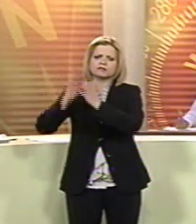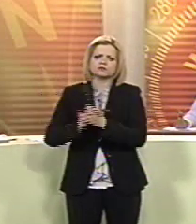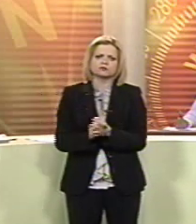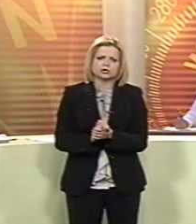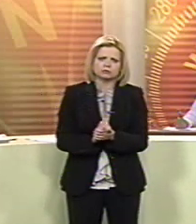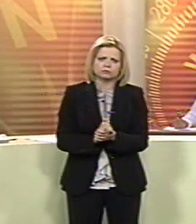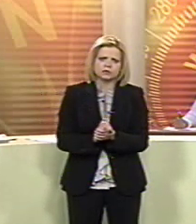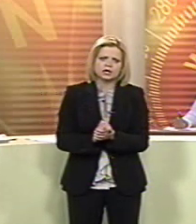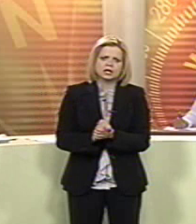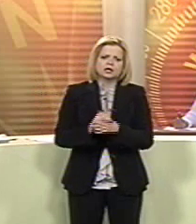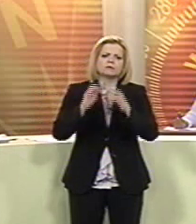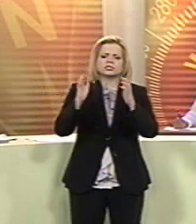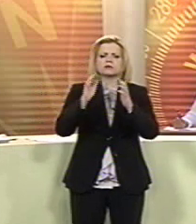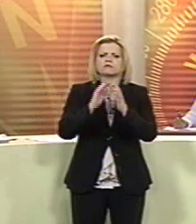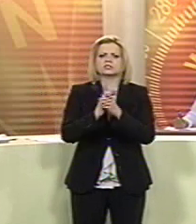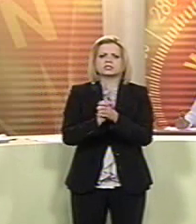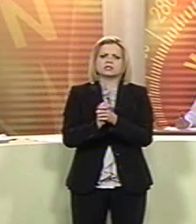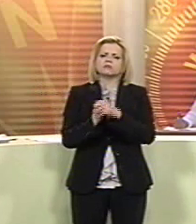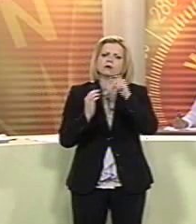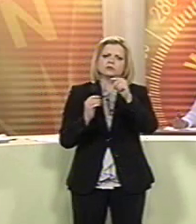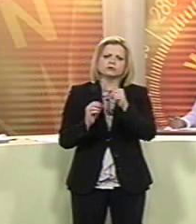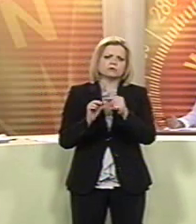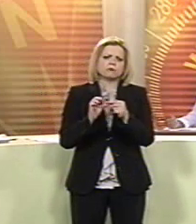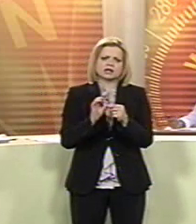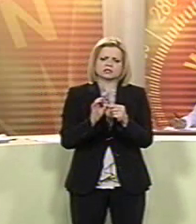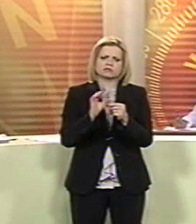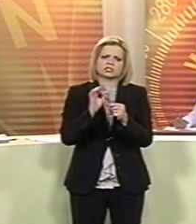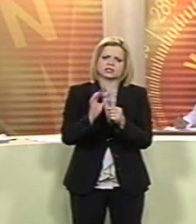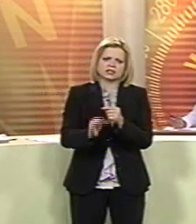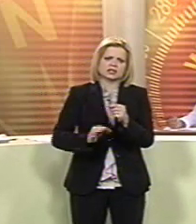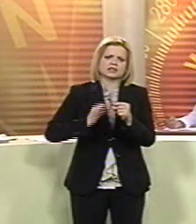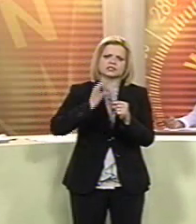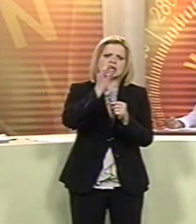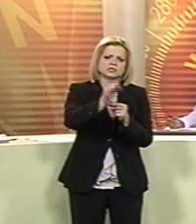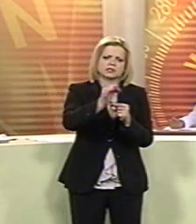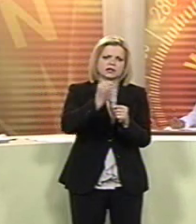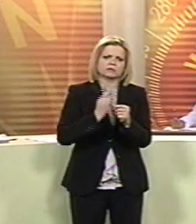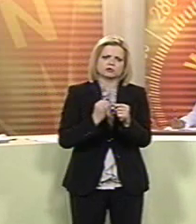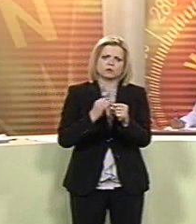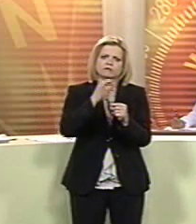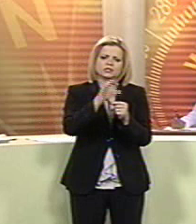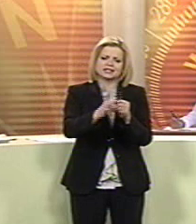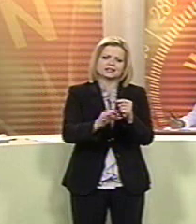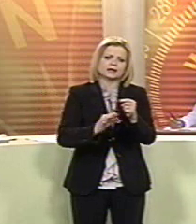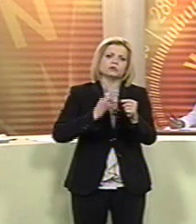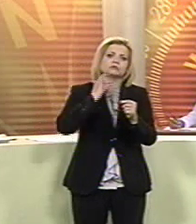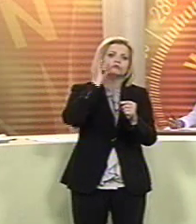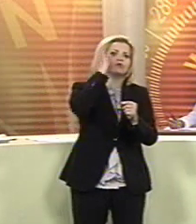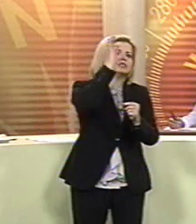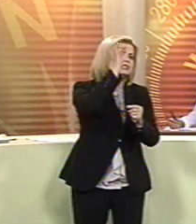estávamos buscando. Mas lembra vocês que, meu amigo, não basta você entrar dentro da residência daquela pessoa para você ter entrado dentro do